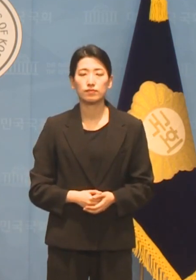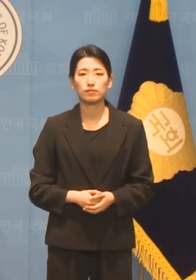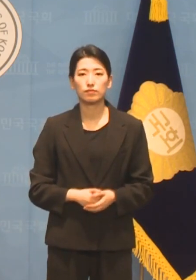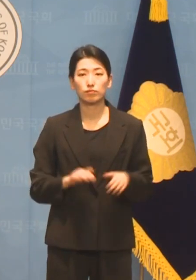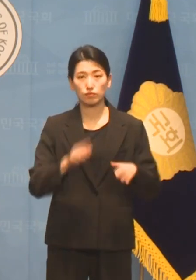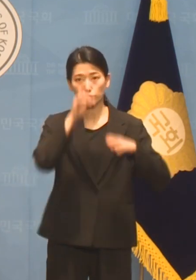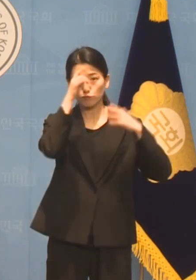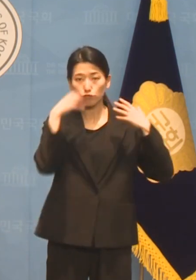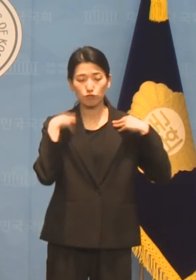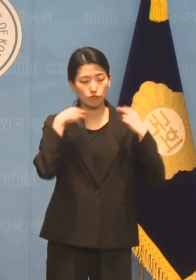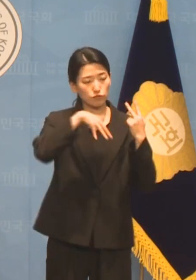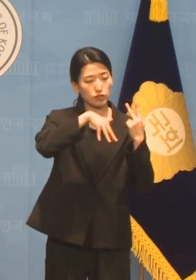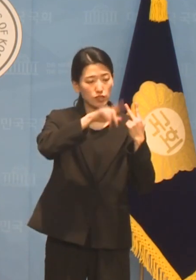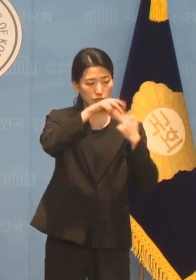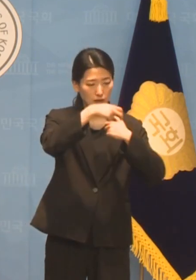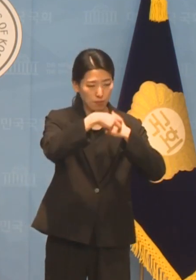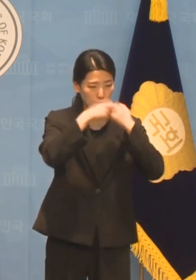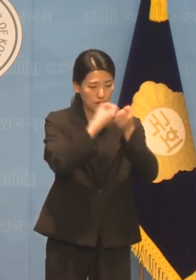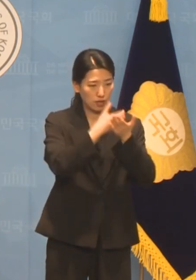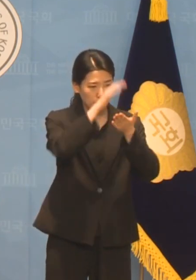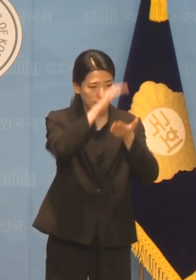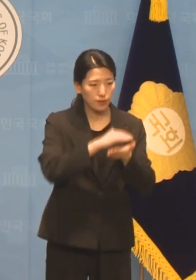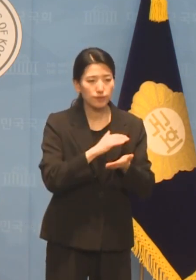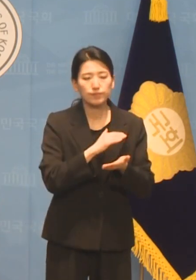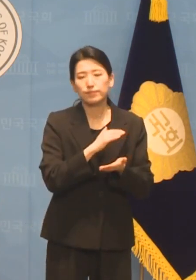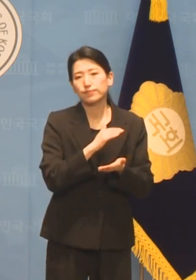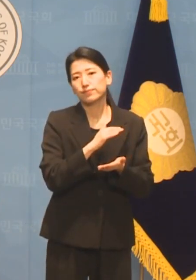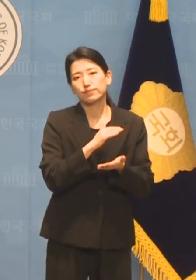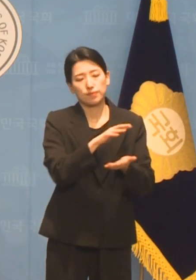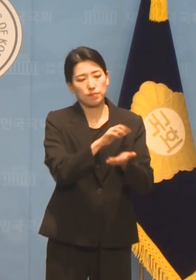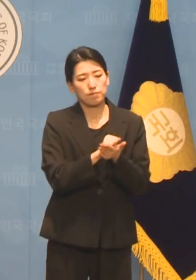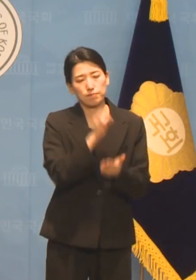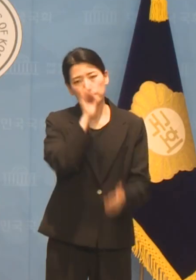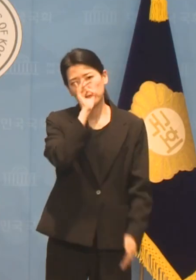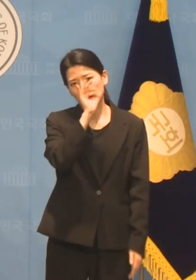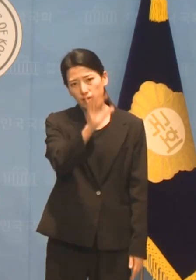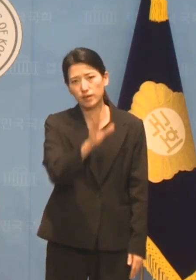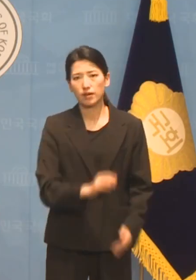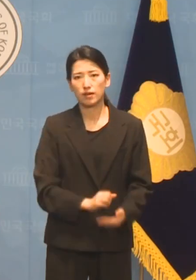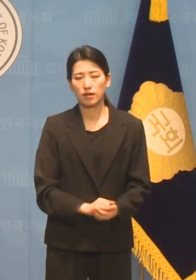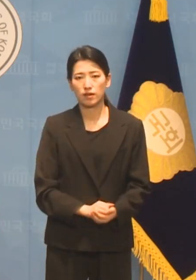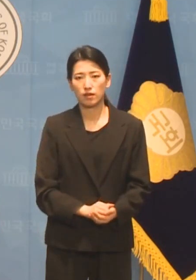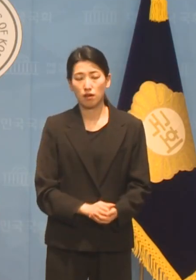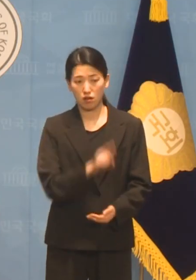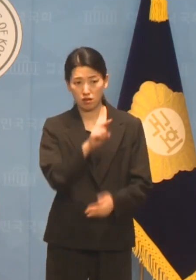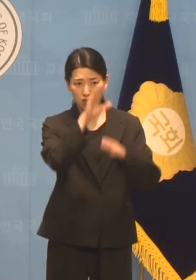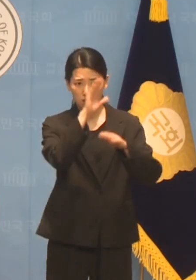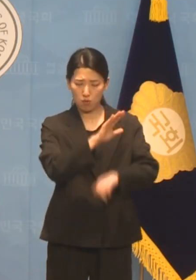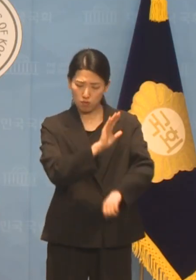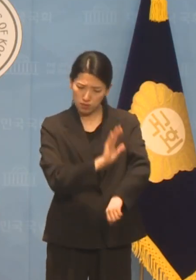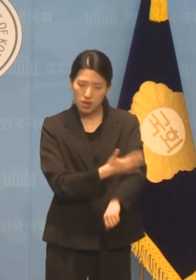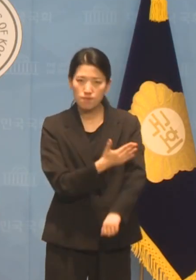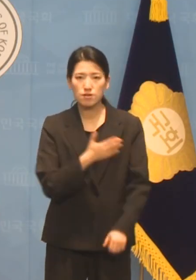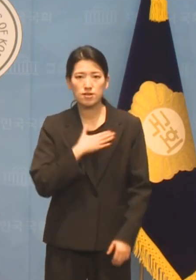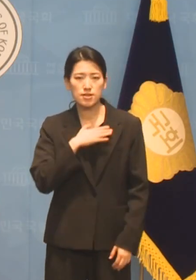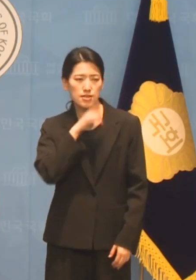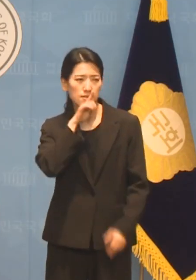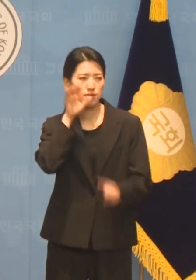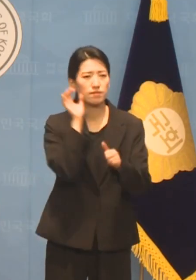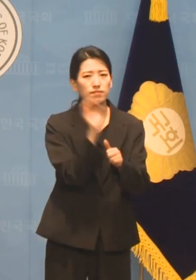의료개혁 2차 실행 방안을 받아들일 수 없습니다. 정부의 잘못된 의료개혁안을 강력히